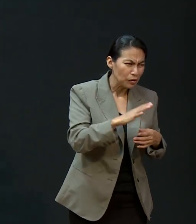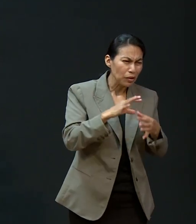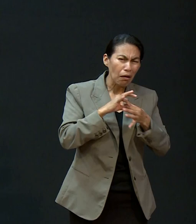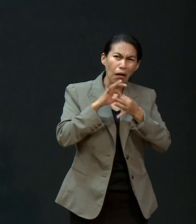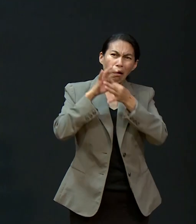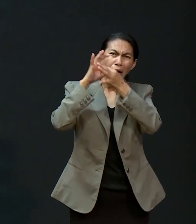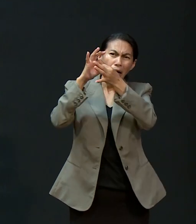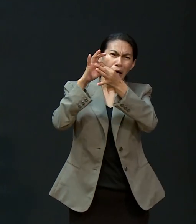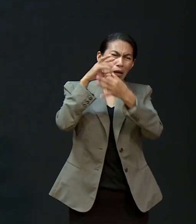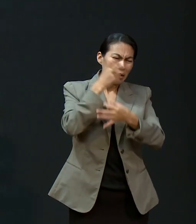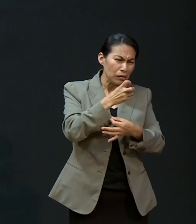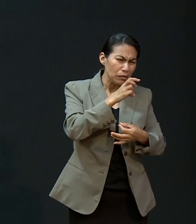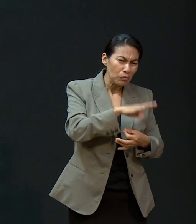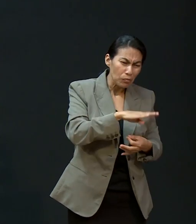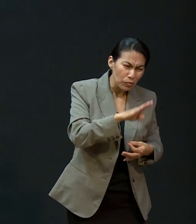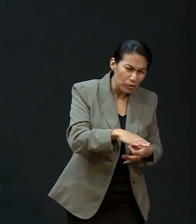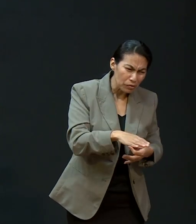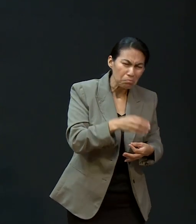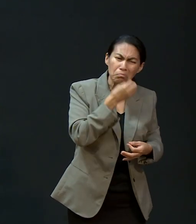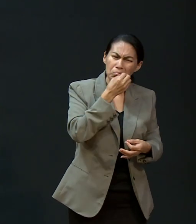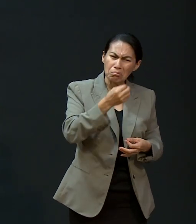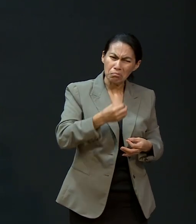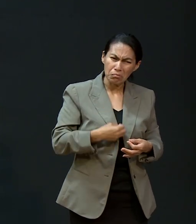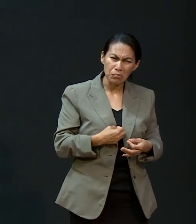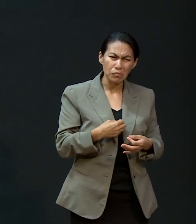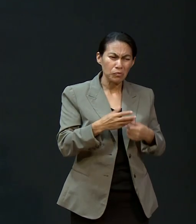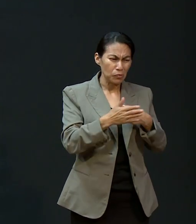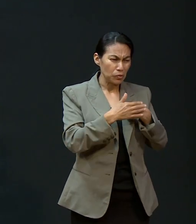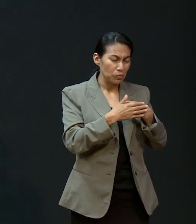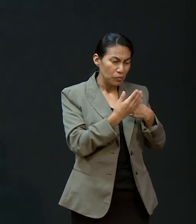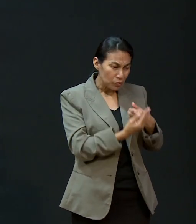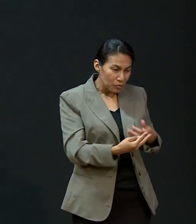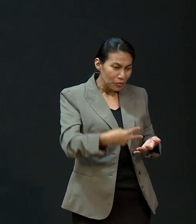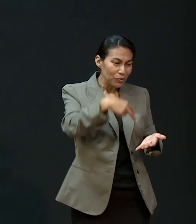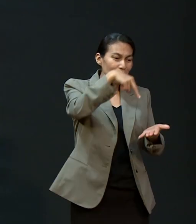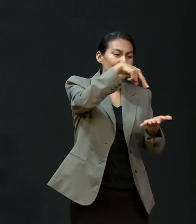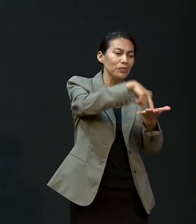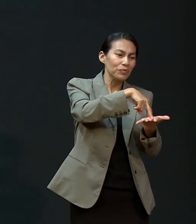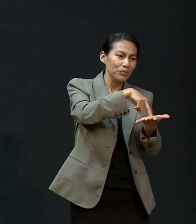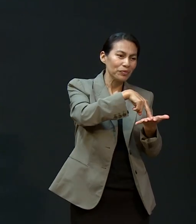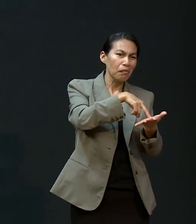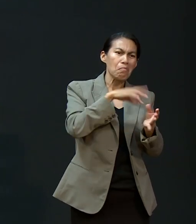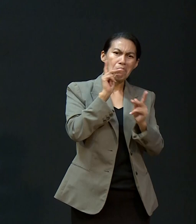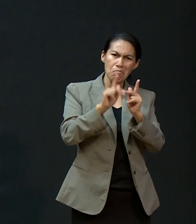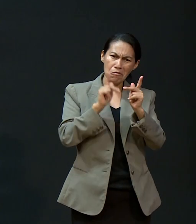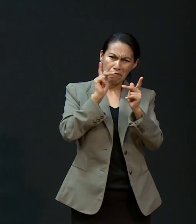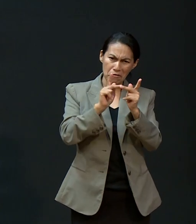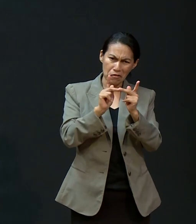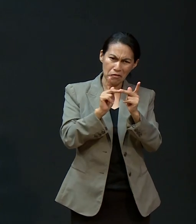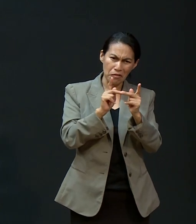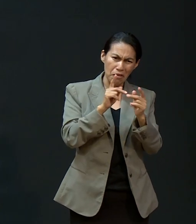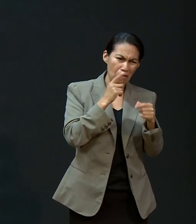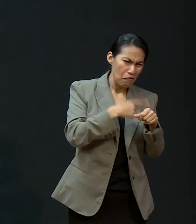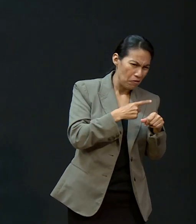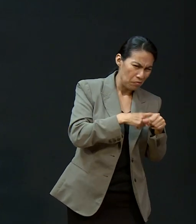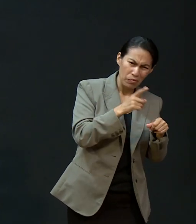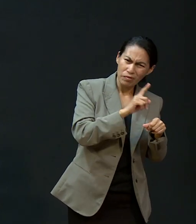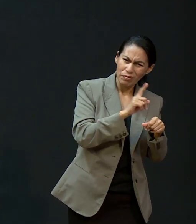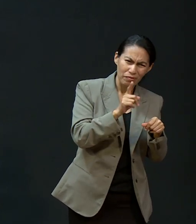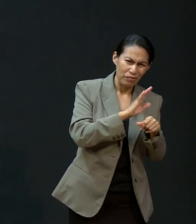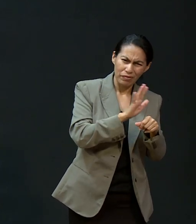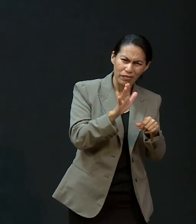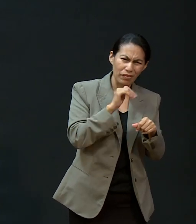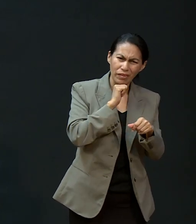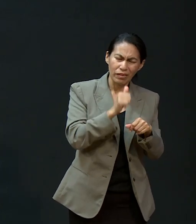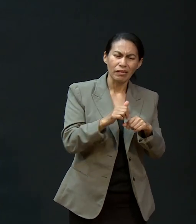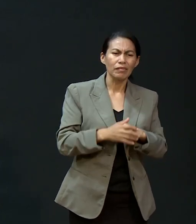un día. Así es. Y nunca nos separaremos, pero ya no con dolor, ni sufrimiento, ni enfermedad, perfectos para gloria de su